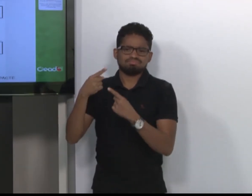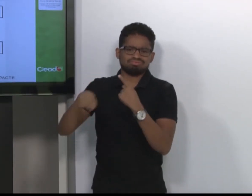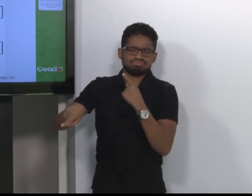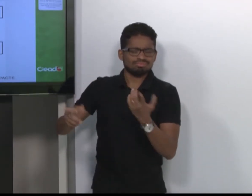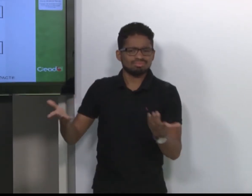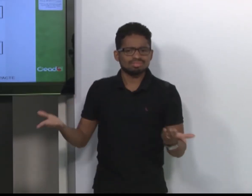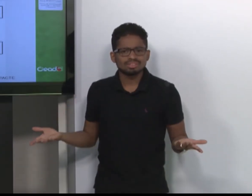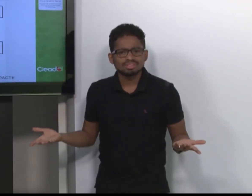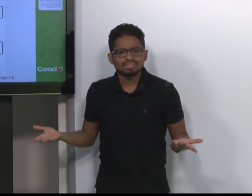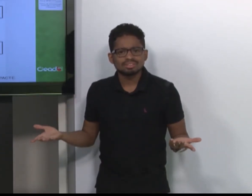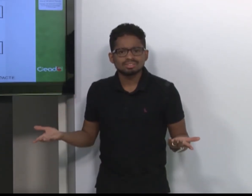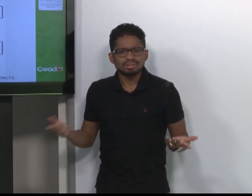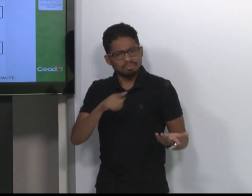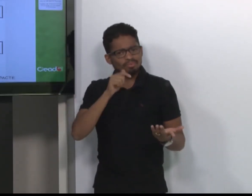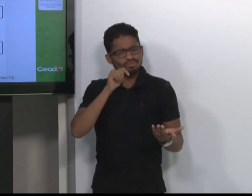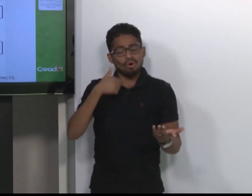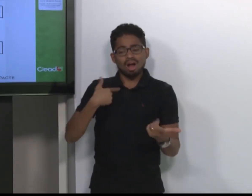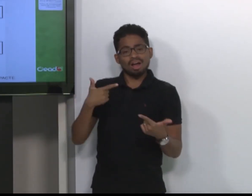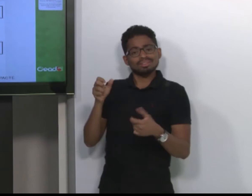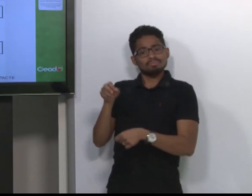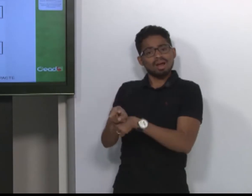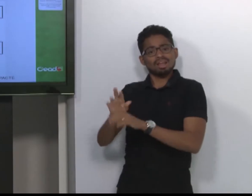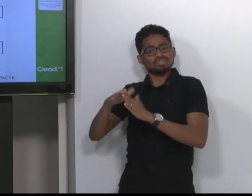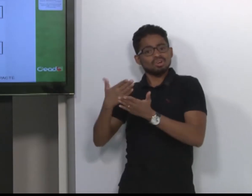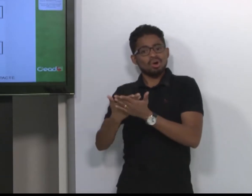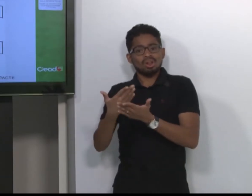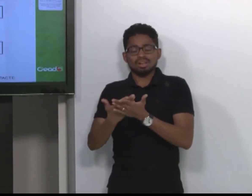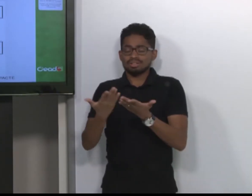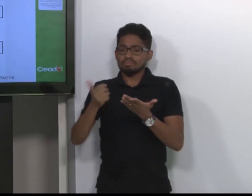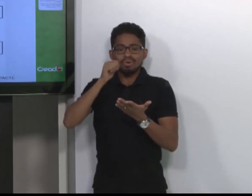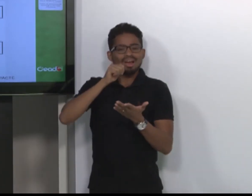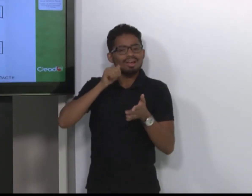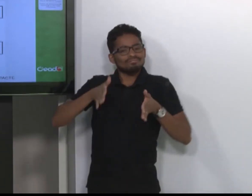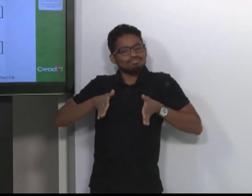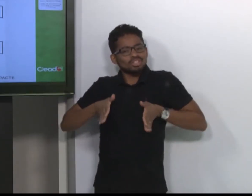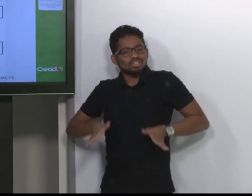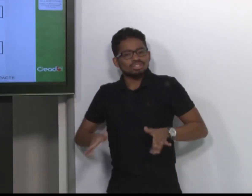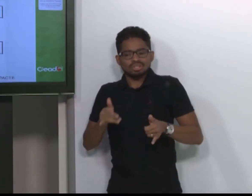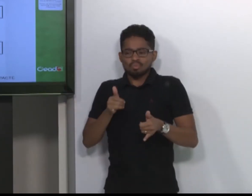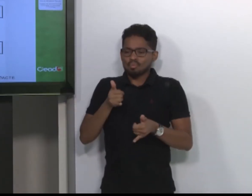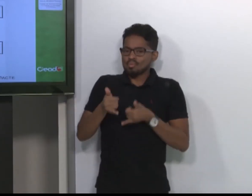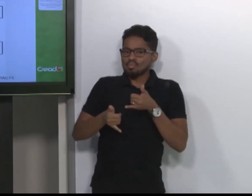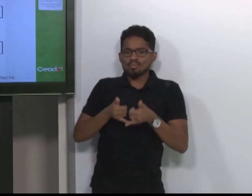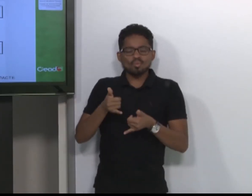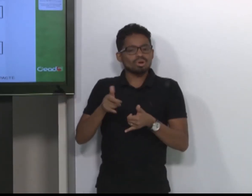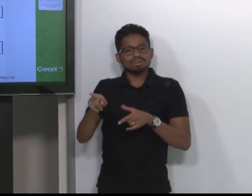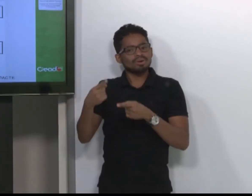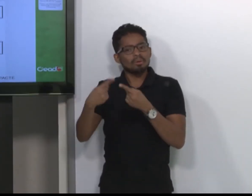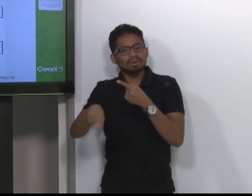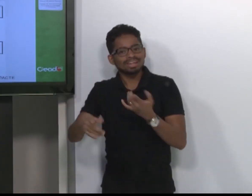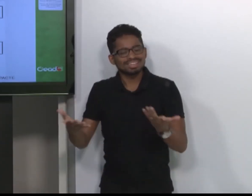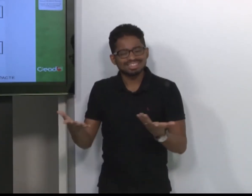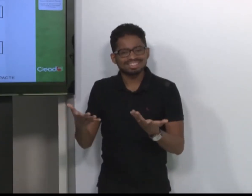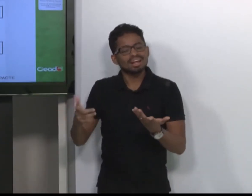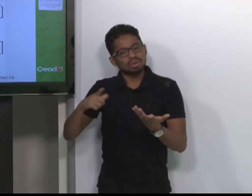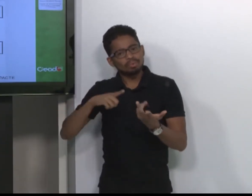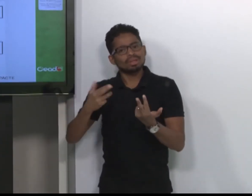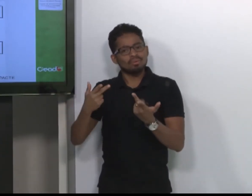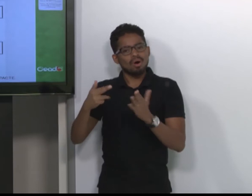diferente da que eu vou ao congresso. Eu posso utilizar um vestido com salto alto? Não, né? Fica